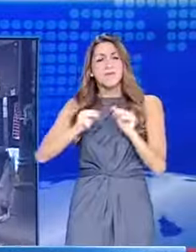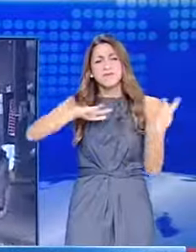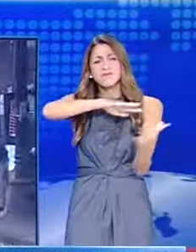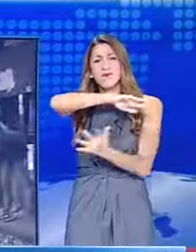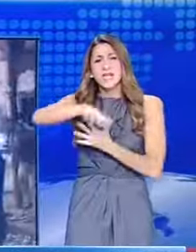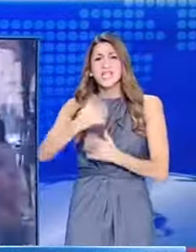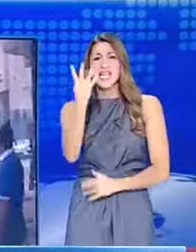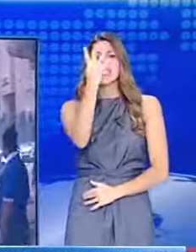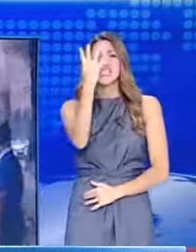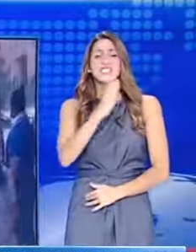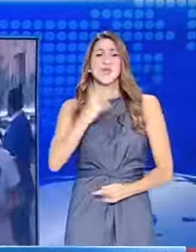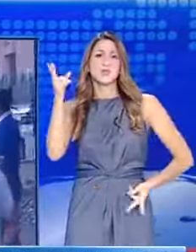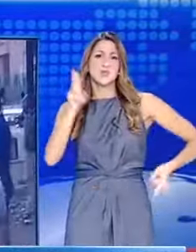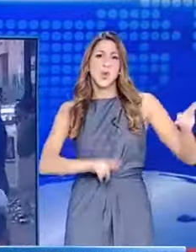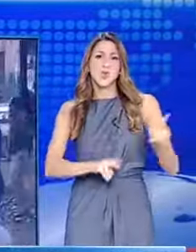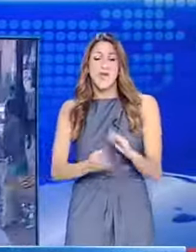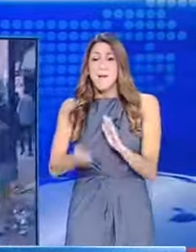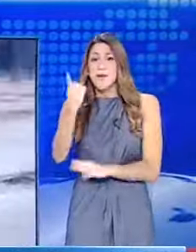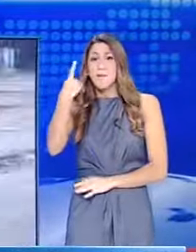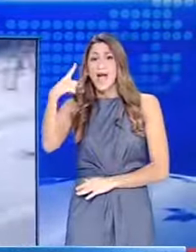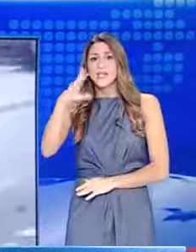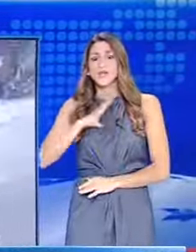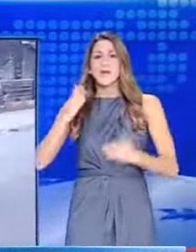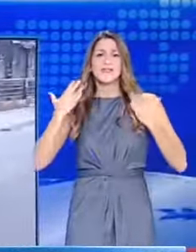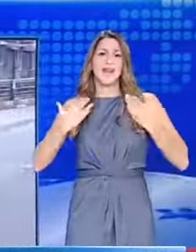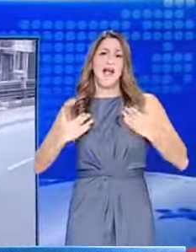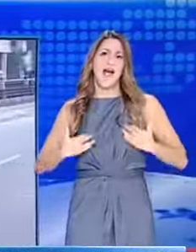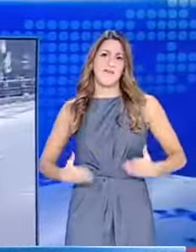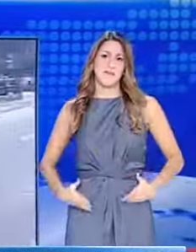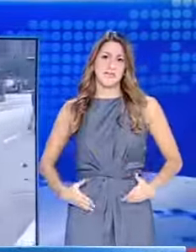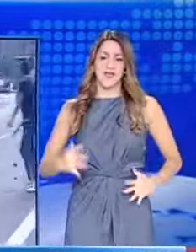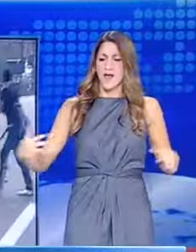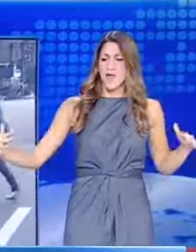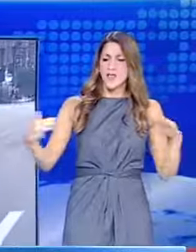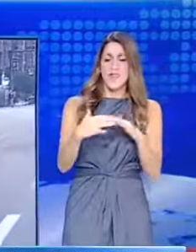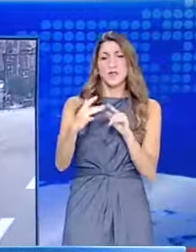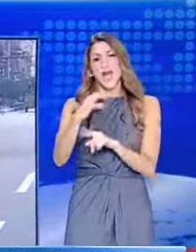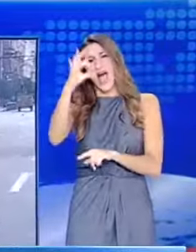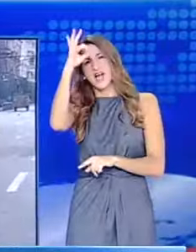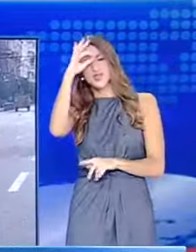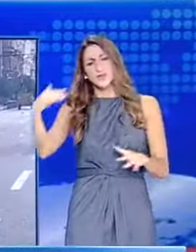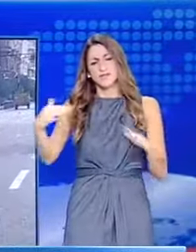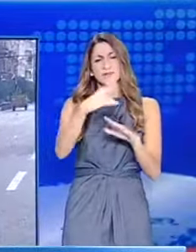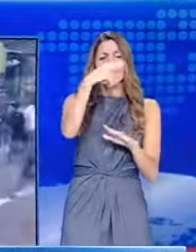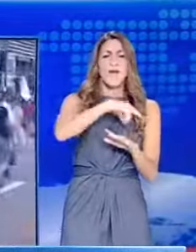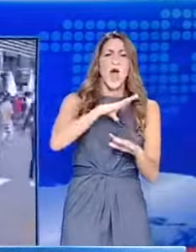άνθρωποι και 100 τραυματίστηκαν σε συγκρούσεις ανάμεσα σε διαδηλωτές που υποστηρίζουν τον ανατραπέντα πρώην πρόεδρο mam mory και την